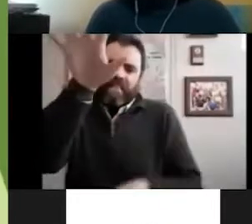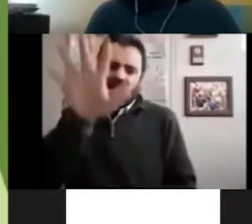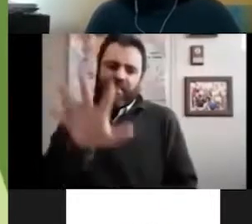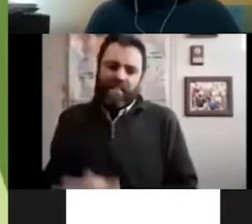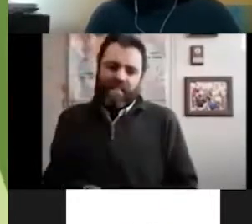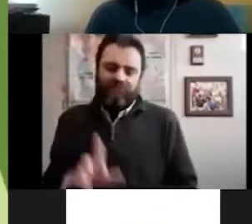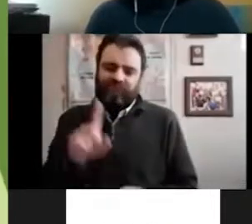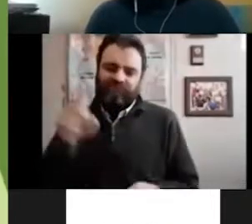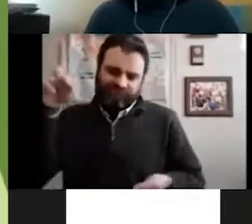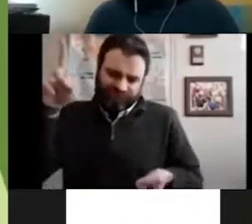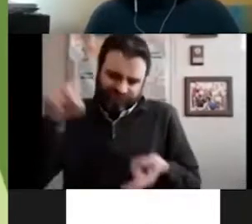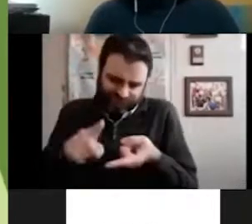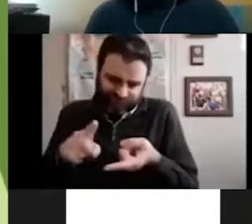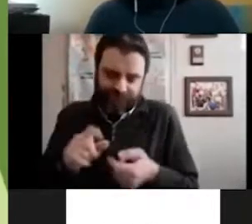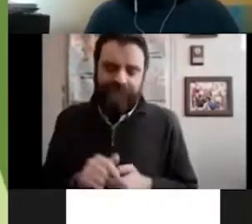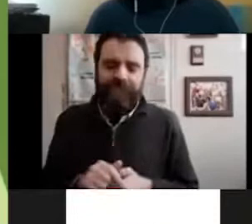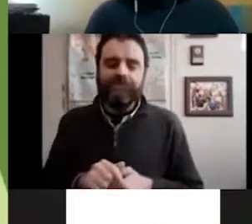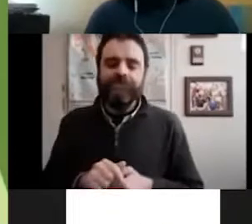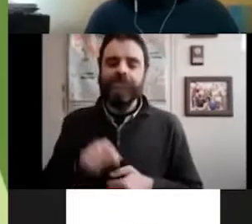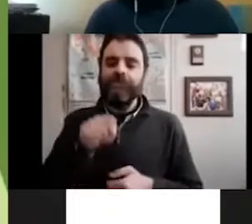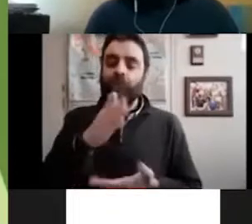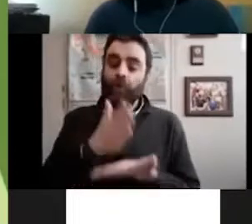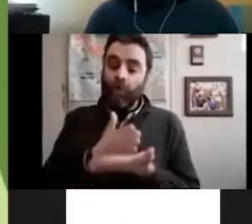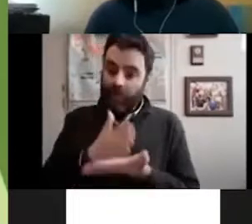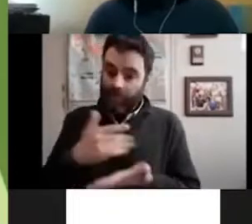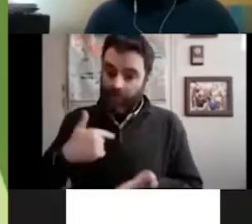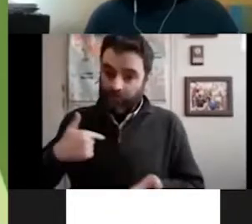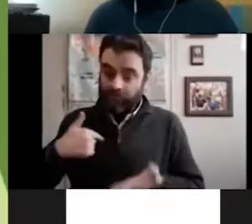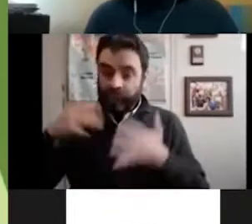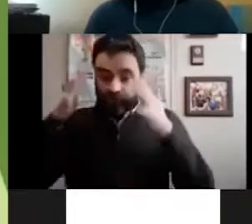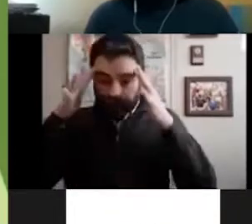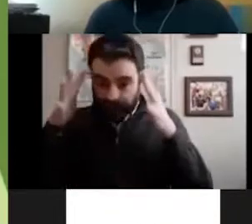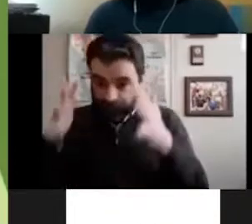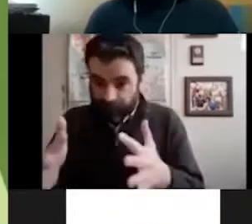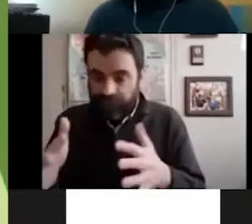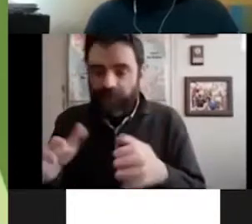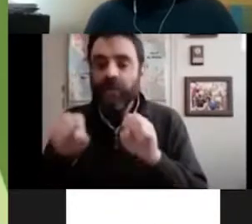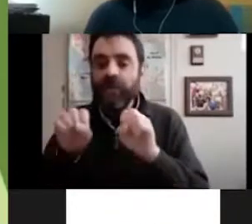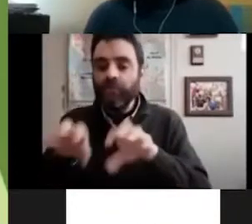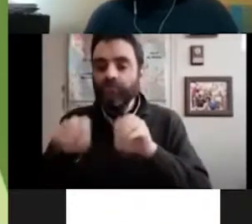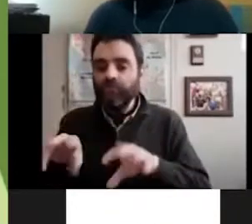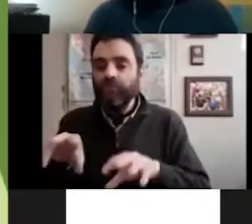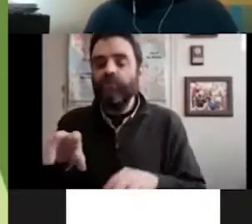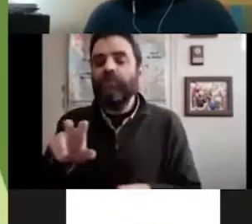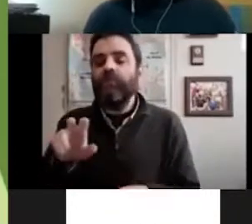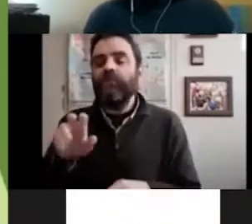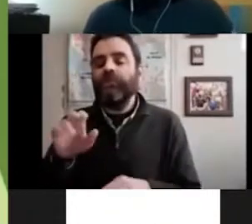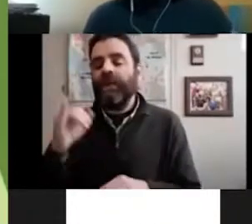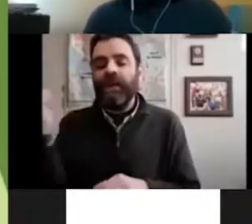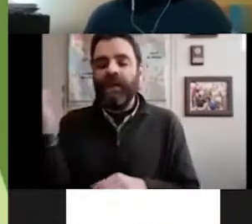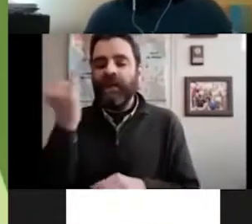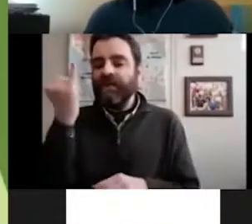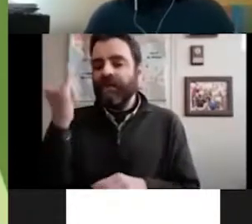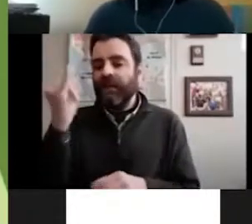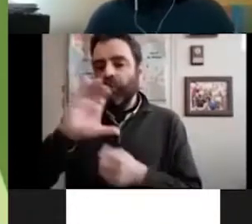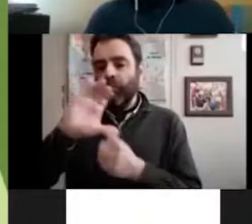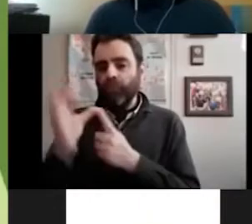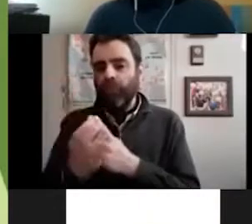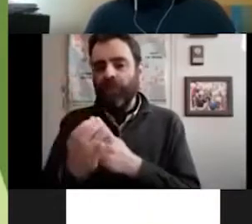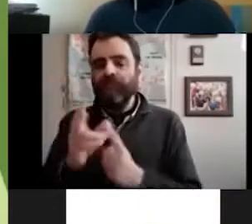Ahora, en la escuela, todo lo que dice aquí yo lo voy a resumir, ¿ya? La escuela se enfoca en la